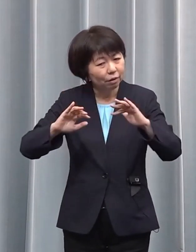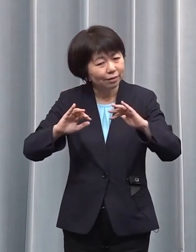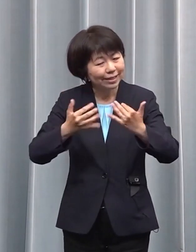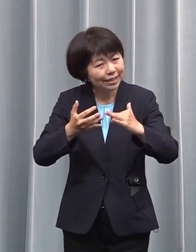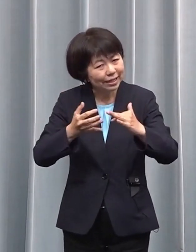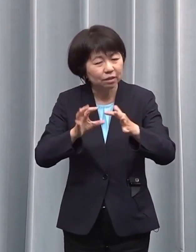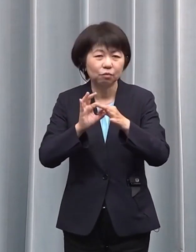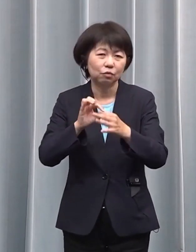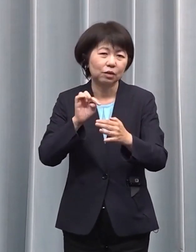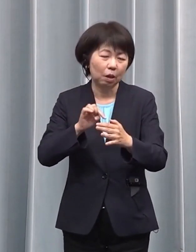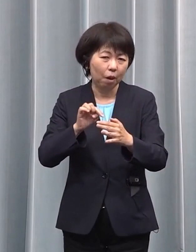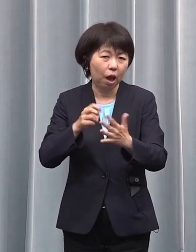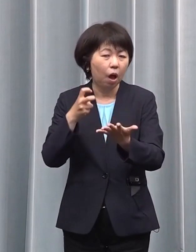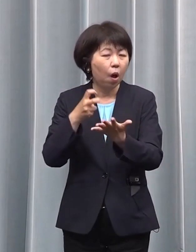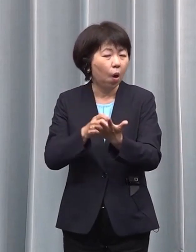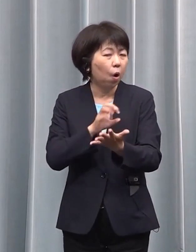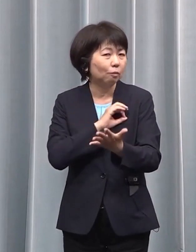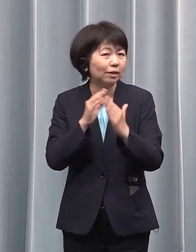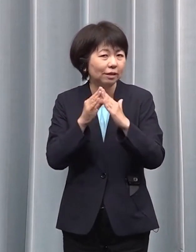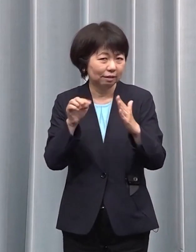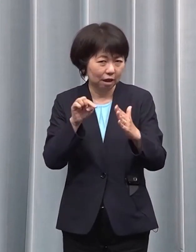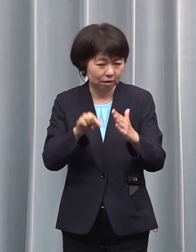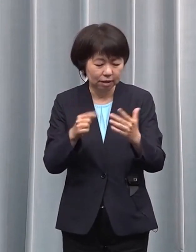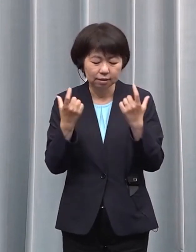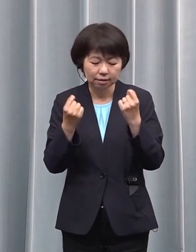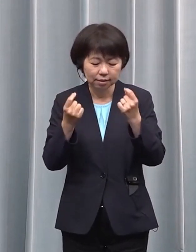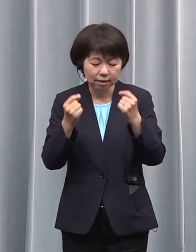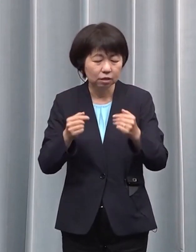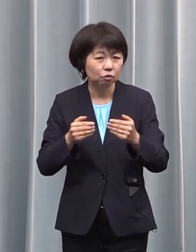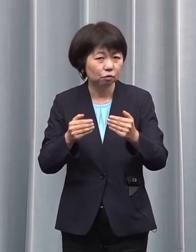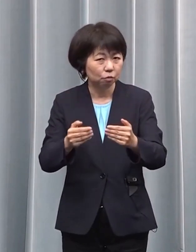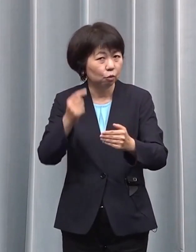において適切になされるものと考えております。